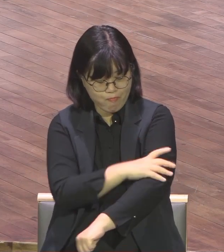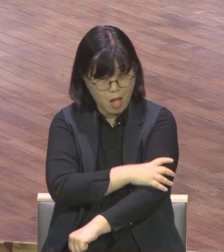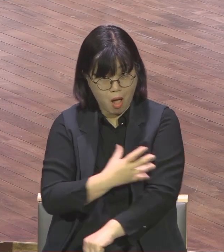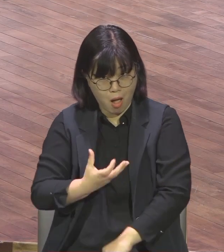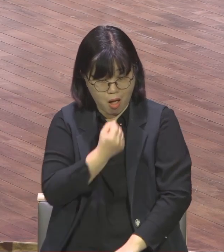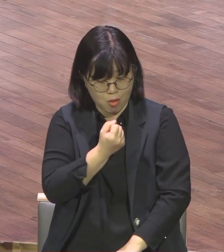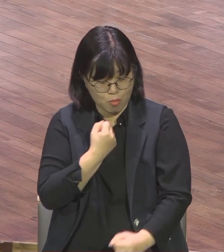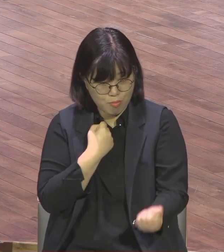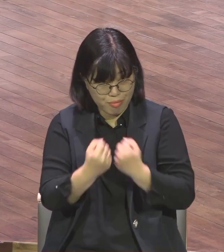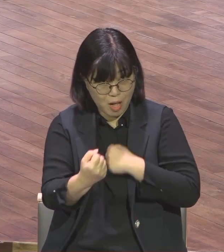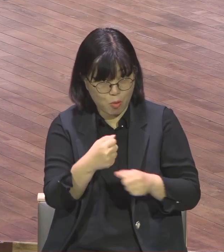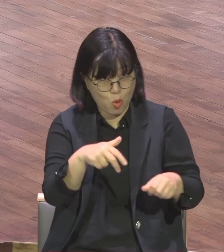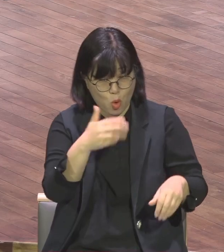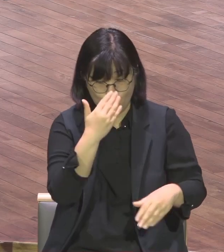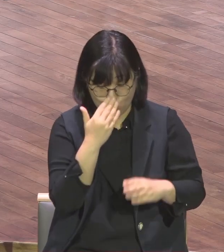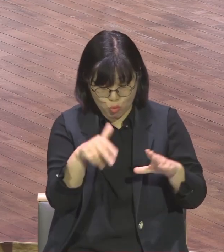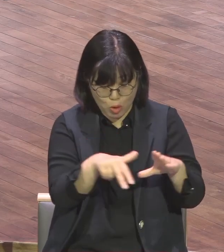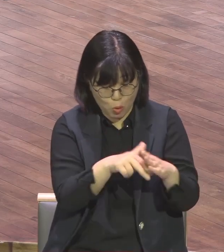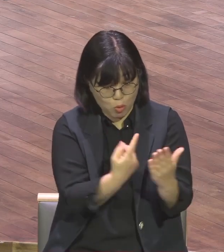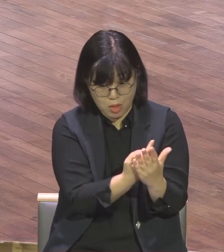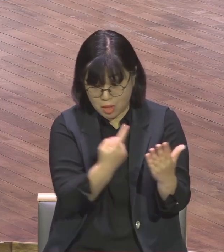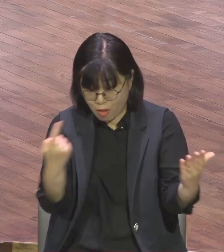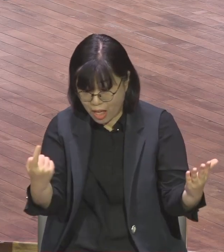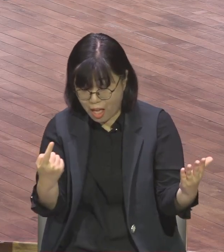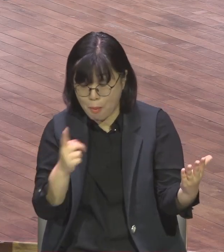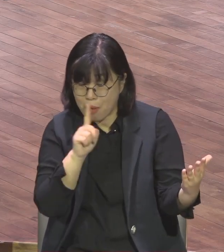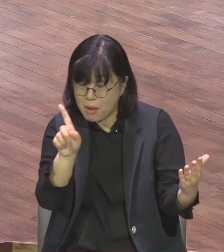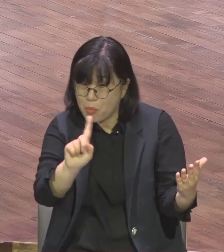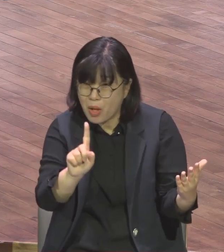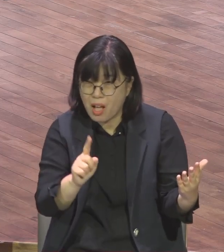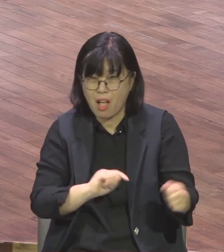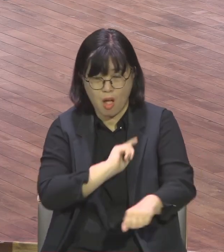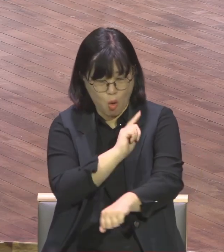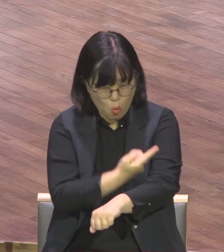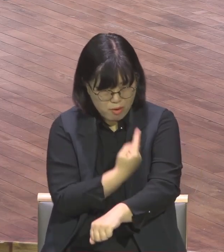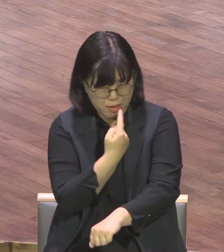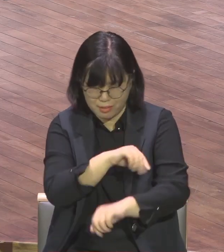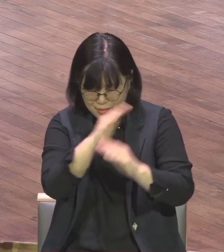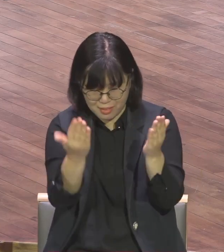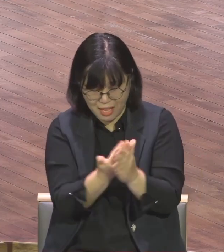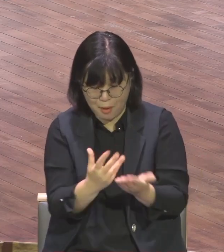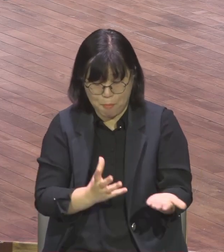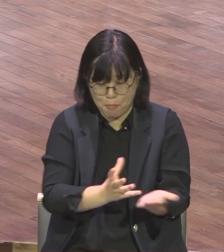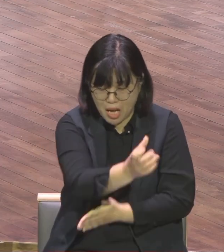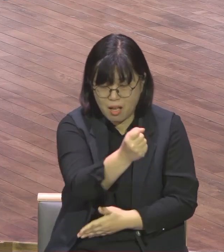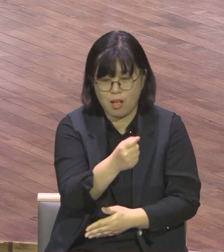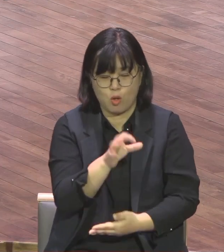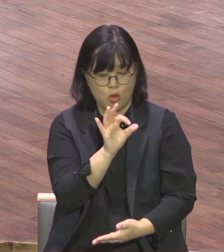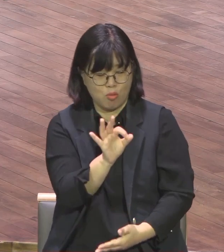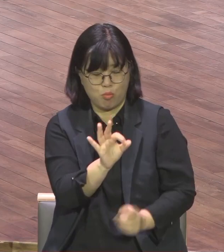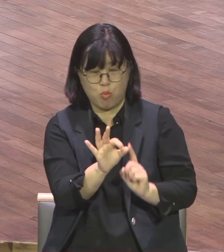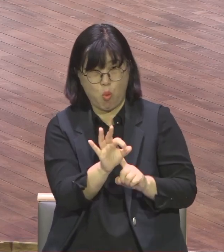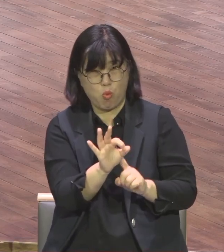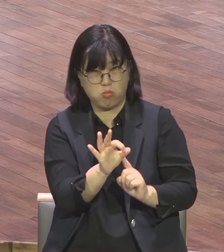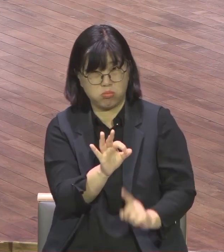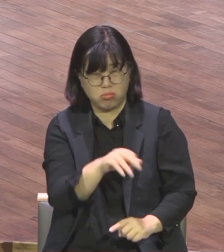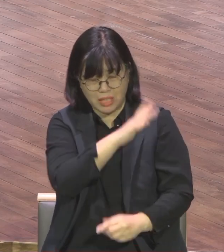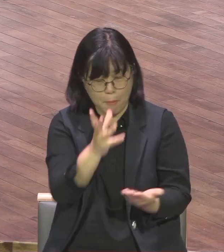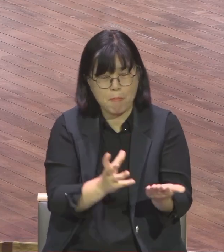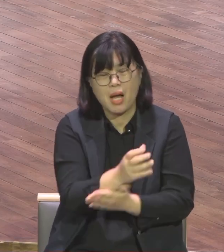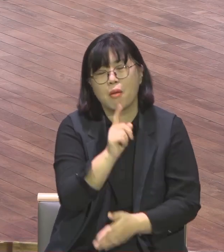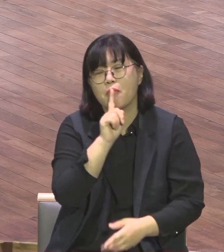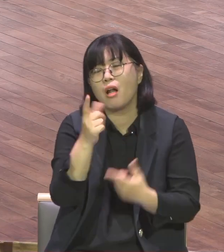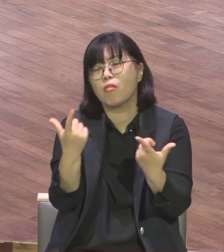뺏깁니다. 그러니까 사회적 지위 있는 분들 왜 옵니까? 못 오지요. 다 뺏겨야 되는데. 그래서